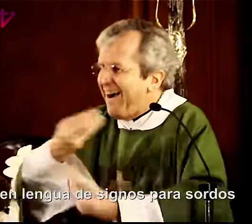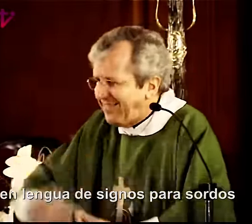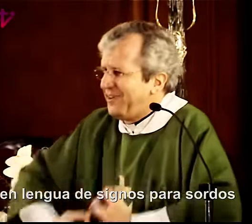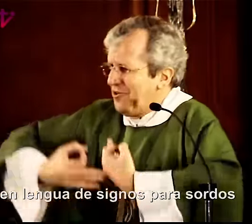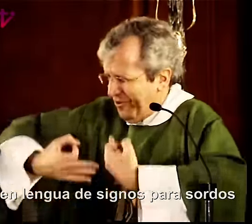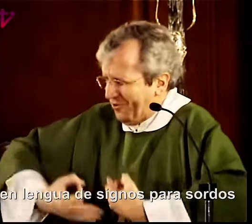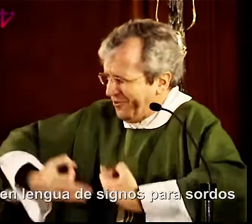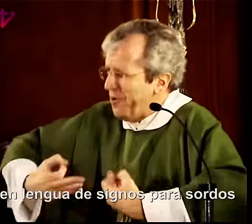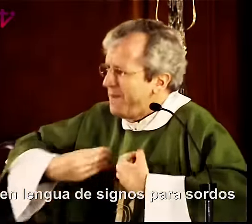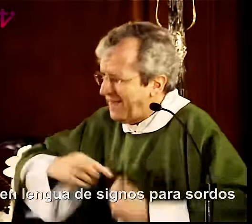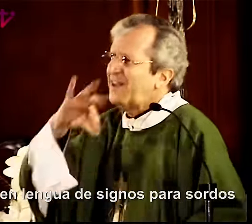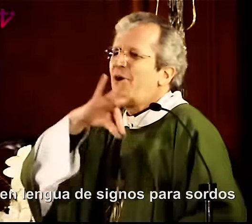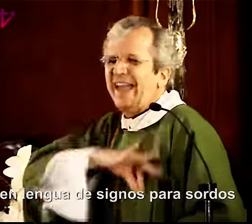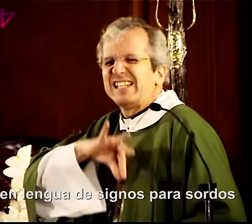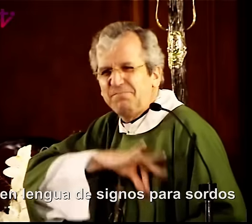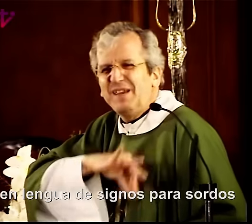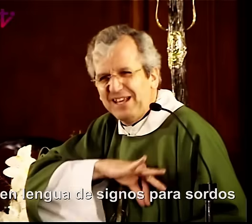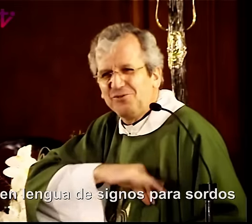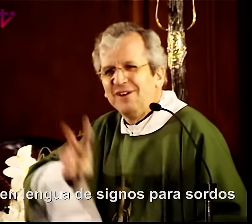hacerlo con verdadero espíritu de